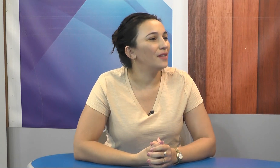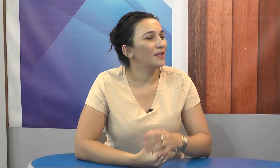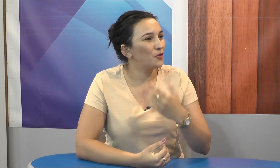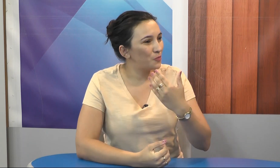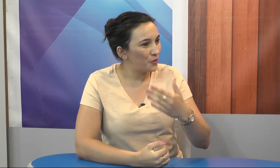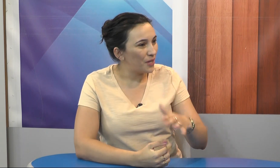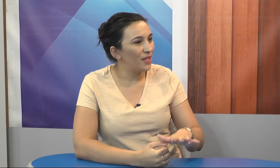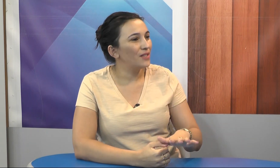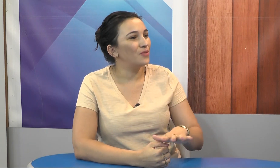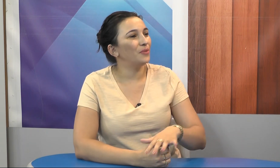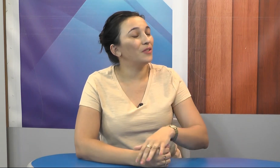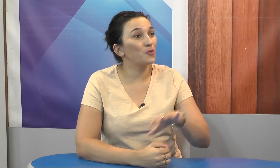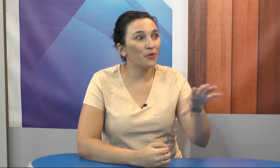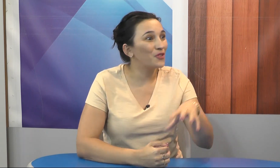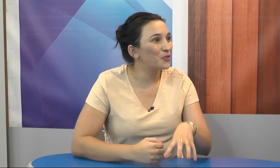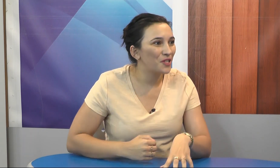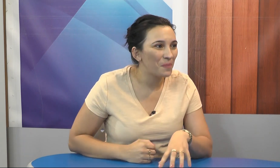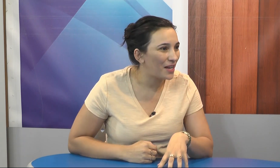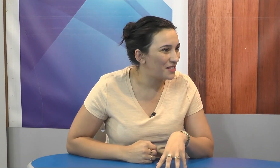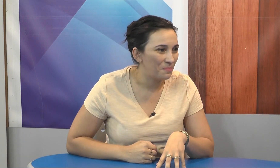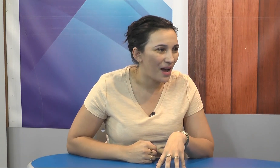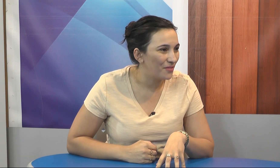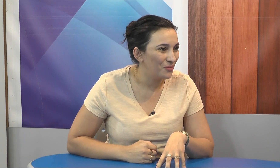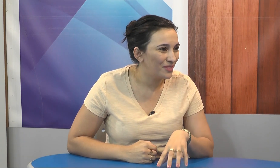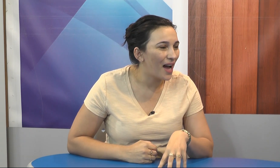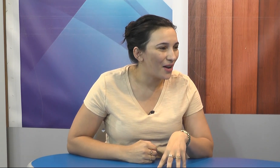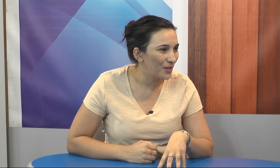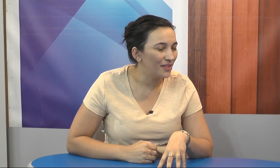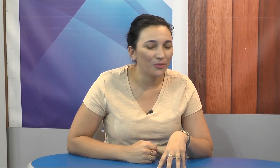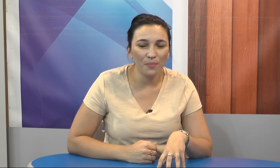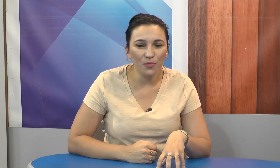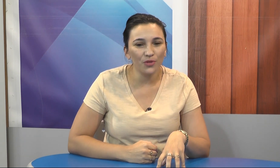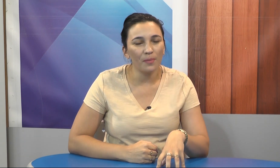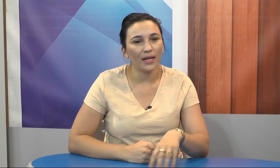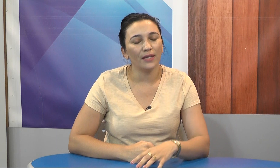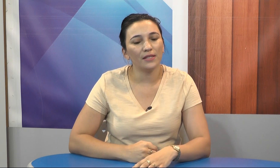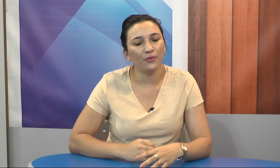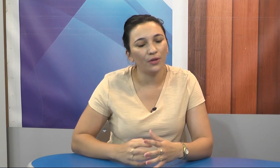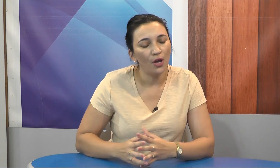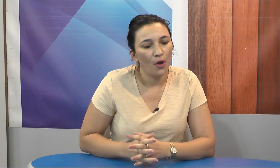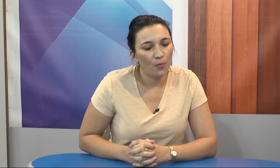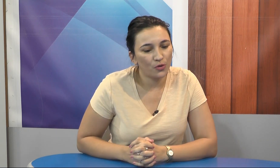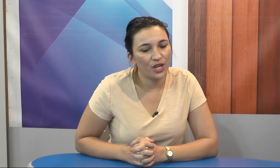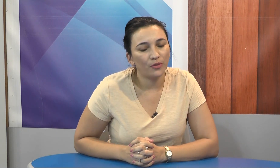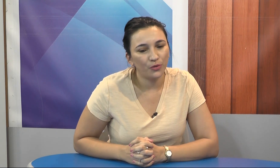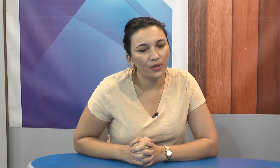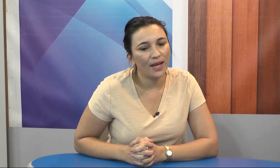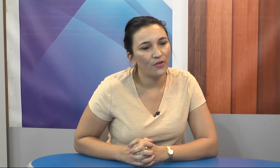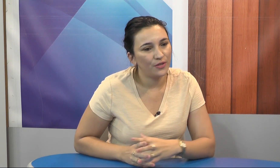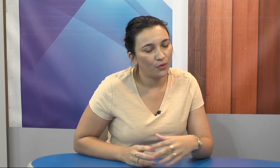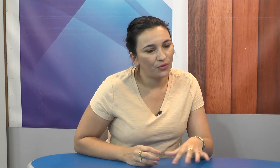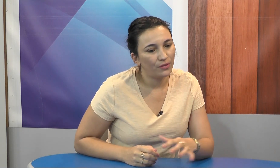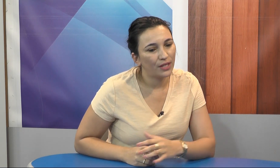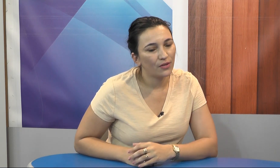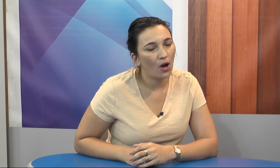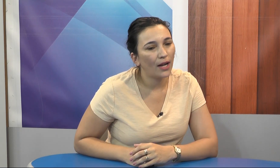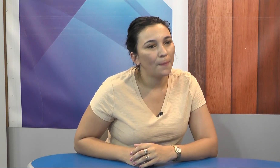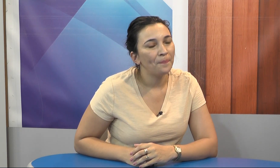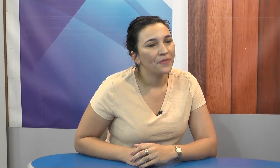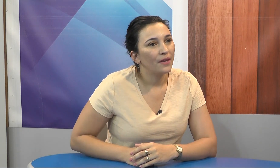eu disponibilizo. Os professores participavam da aula, então é muito bacana, assim, foi um projeto muito legal desenvolvido na escola e que